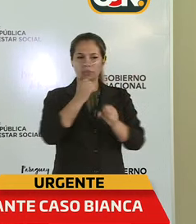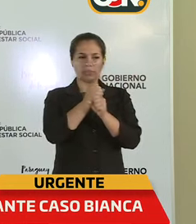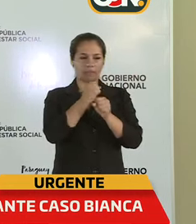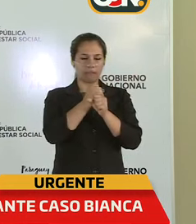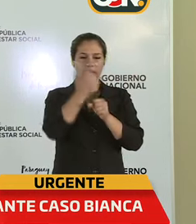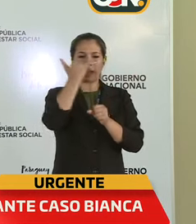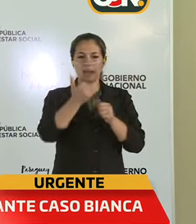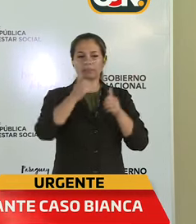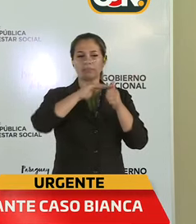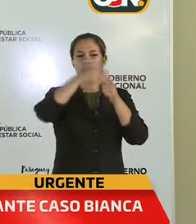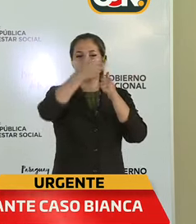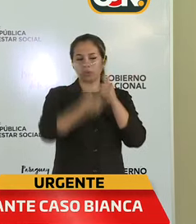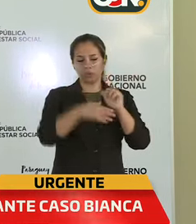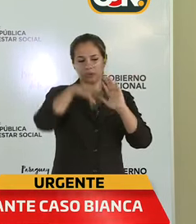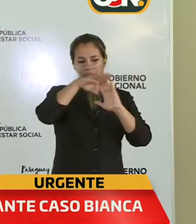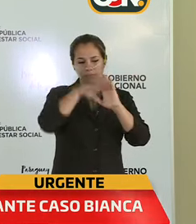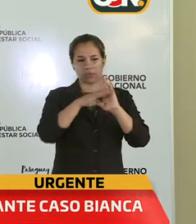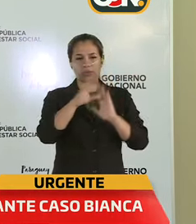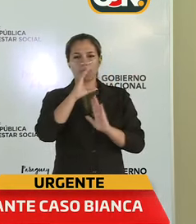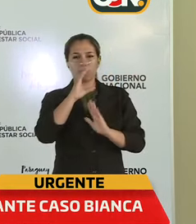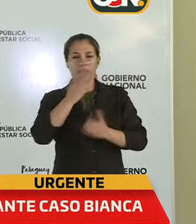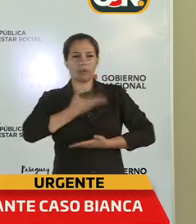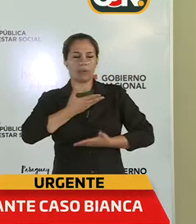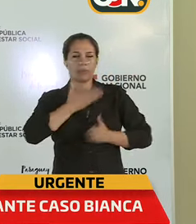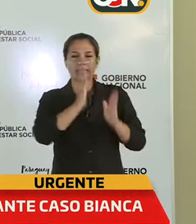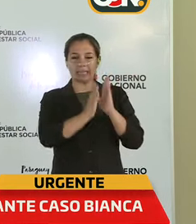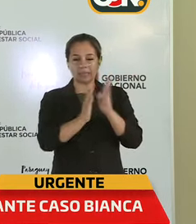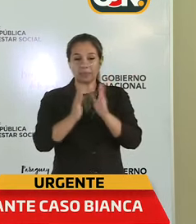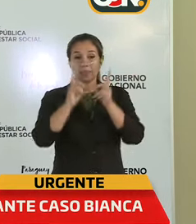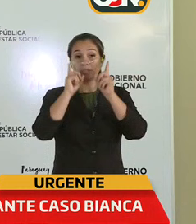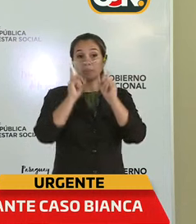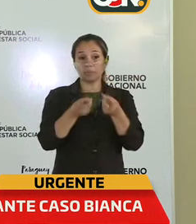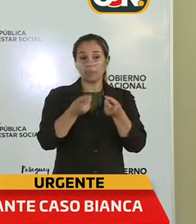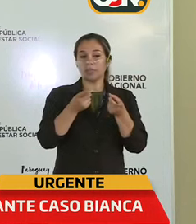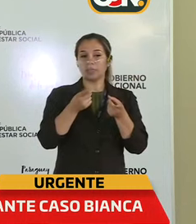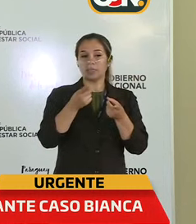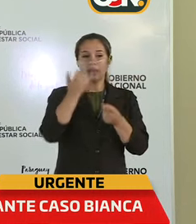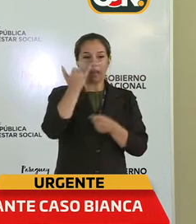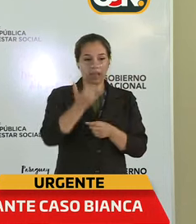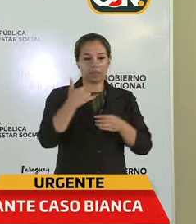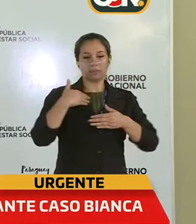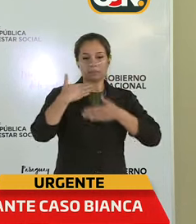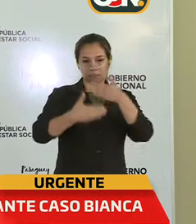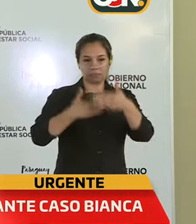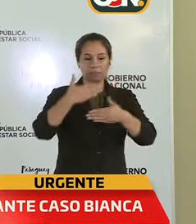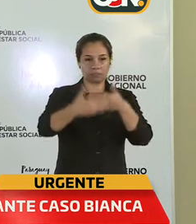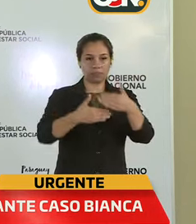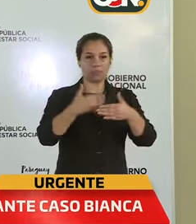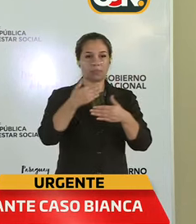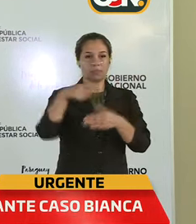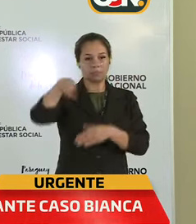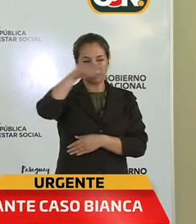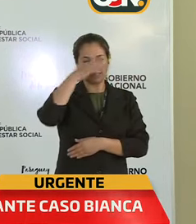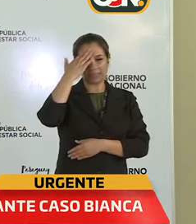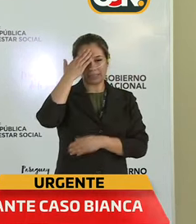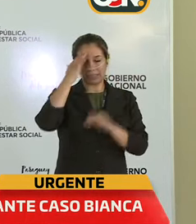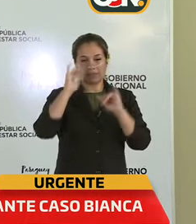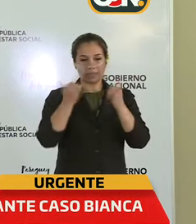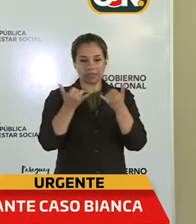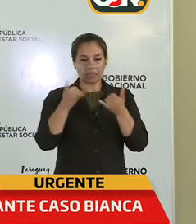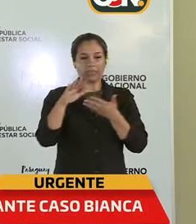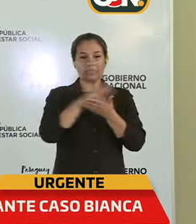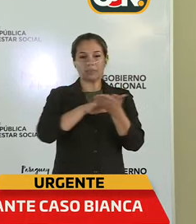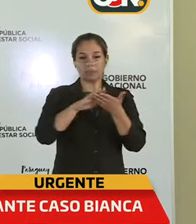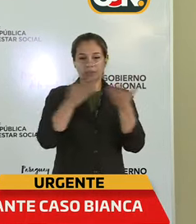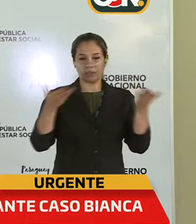Hicimos un protocolo de tratamiento que, en la medida que es posible, se está llevando a cabo, porque, bueno, ya saben todos, tenemos esta